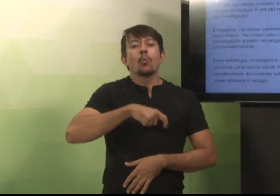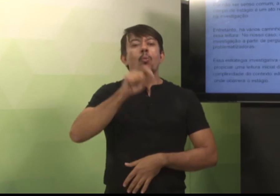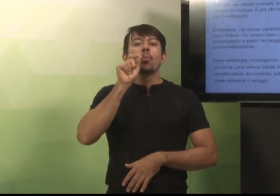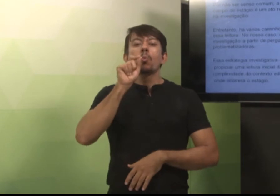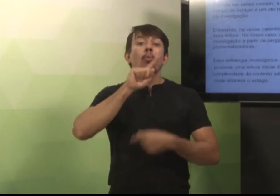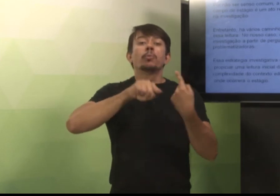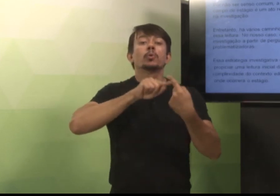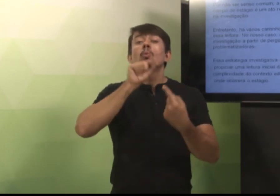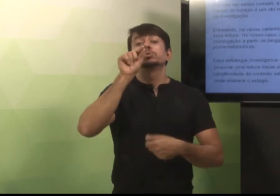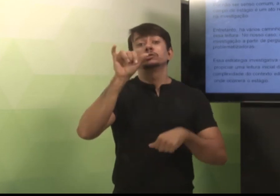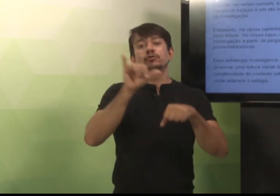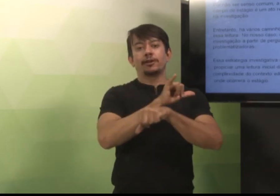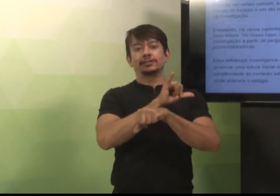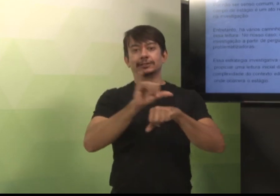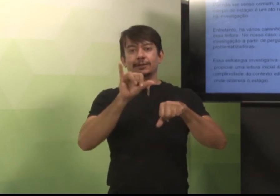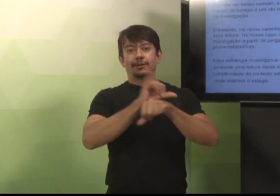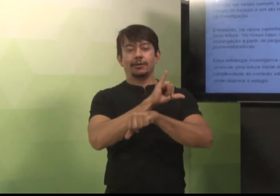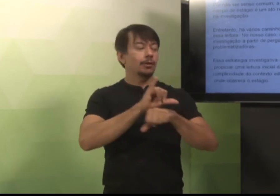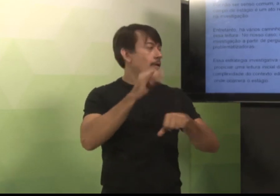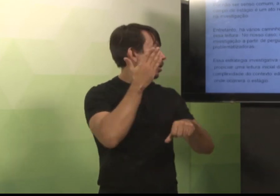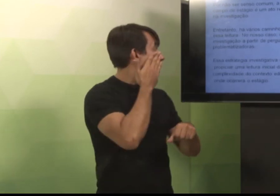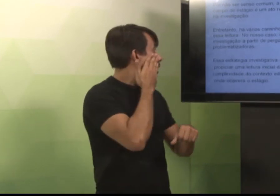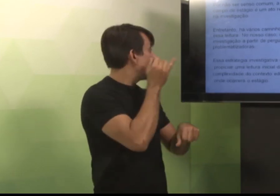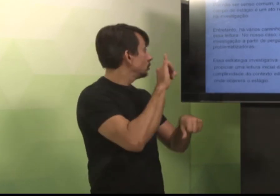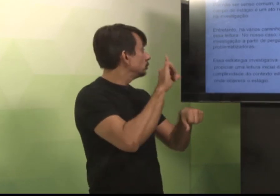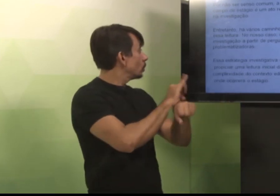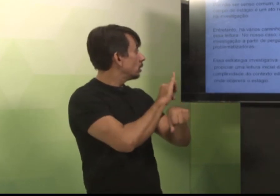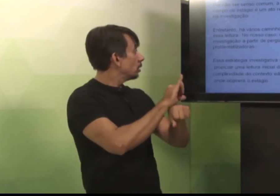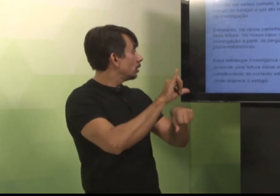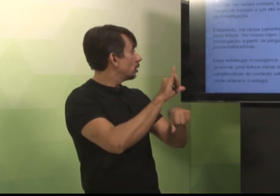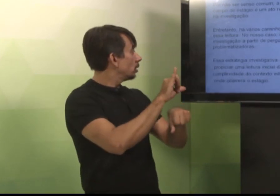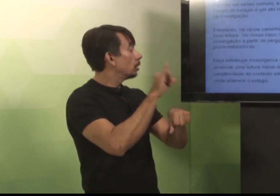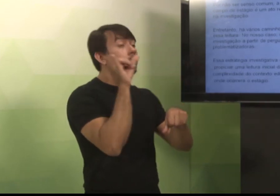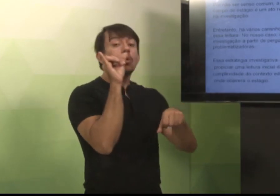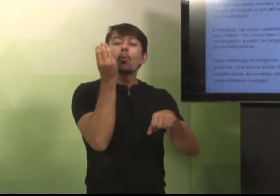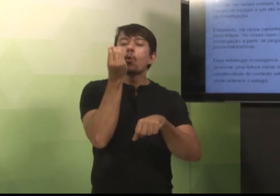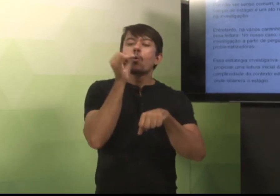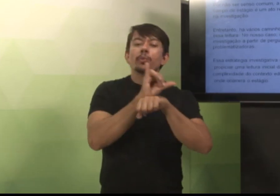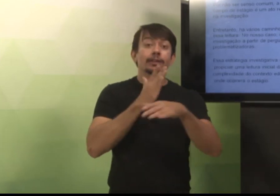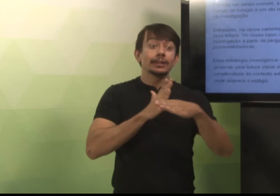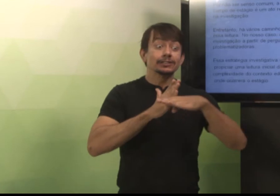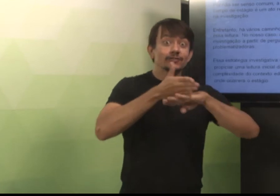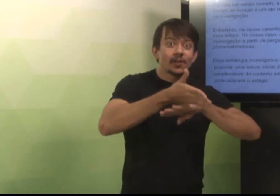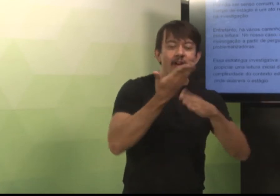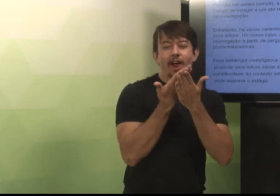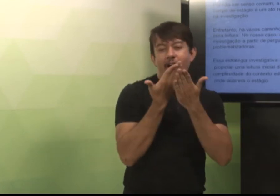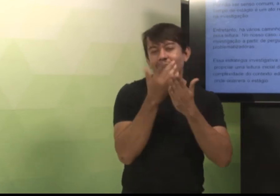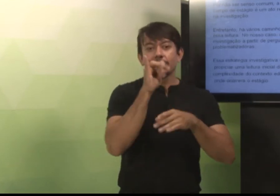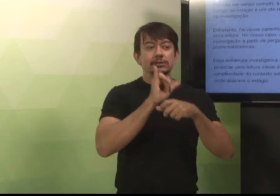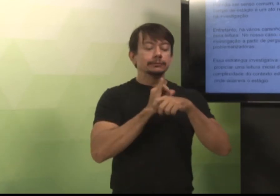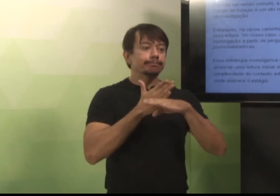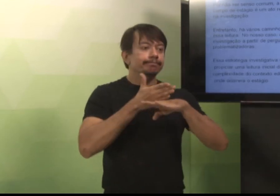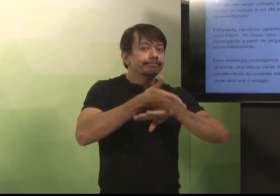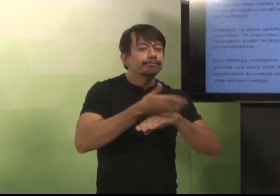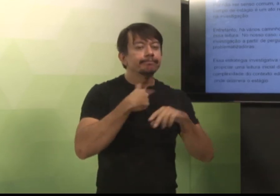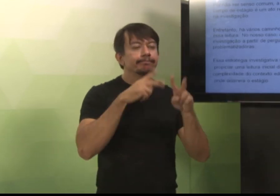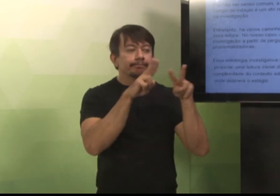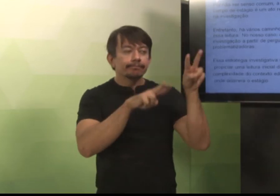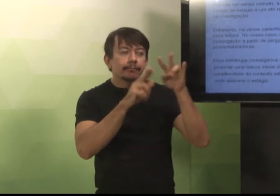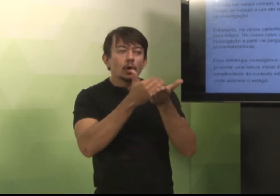importante também que essa investigação aconteça com estratégias. Então, você vai à escola,